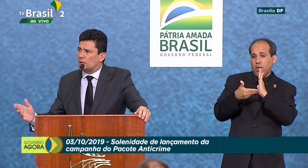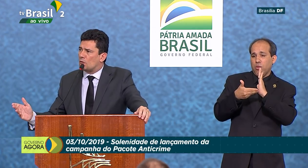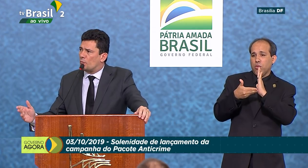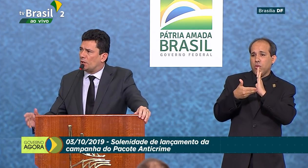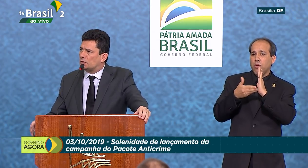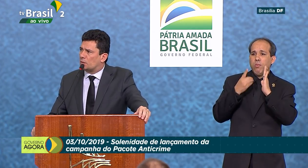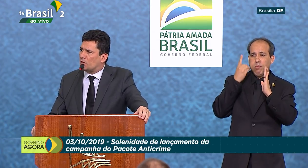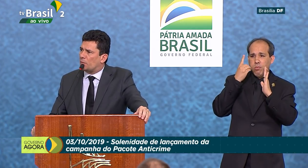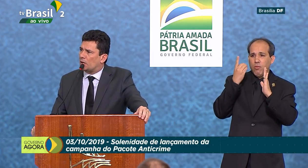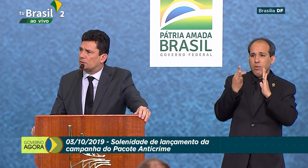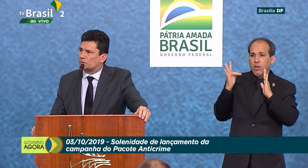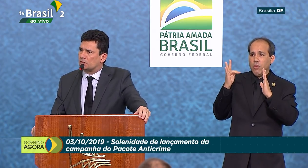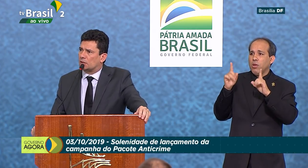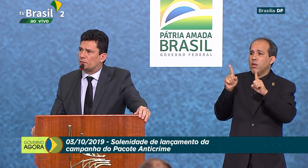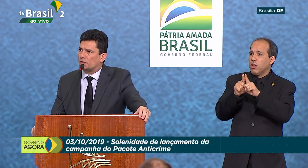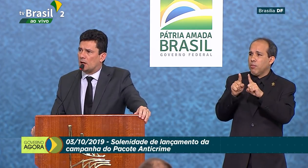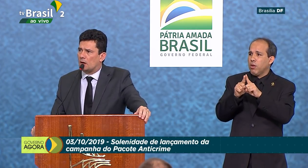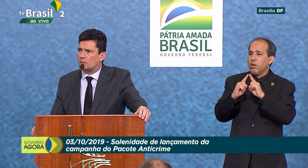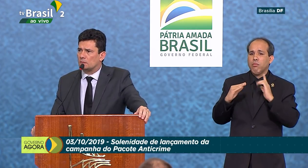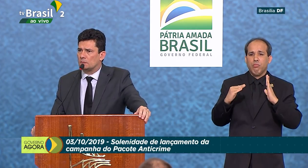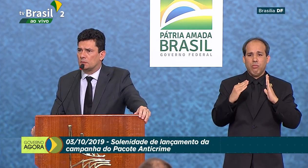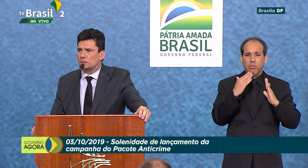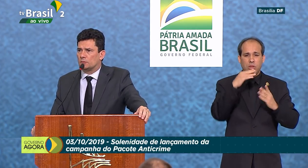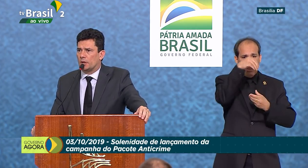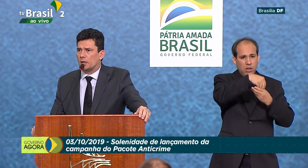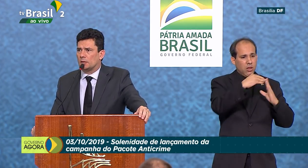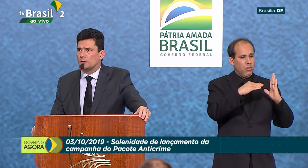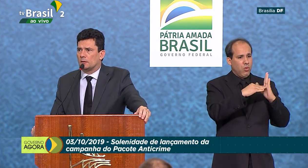e, igualmente, também perante o Senado Federal.